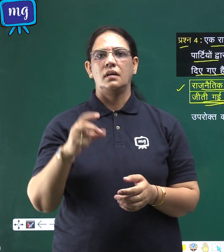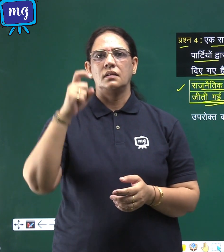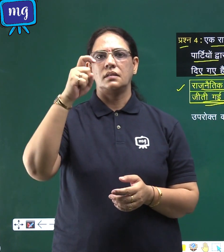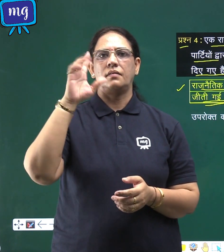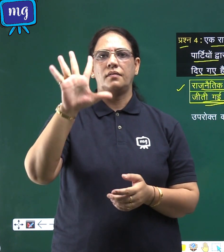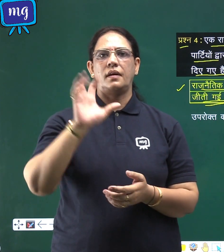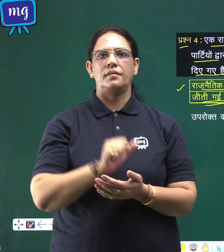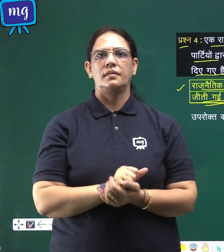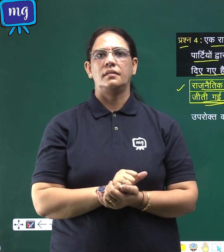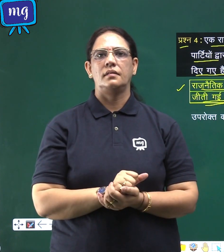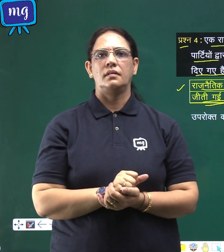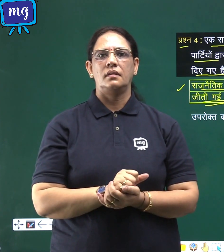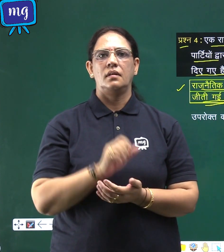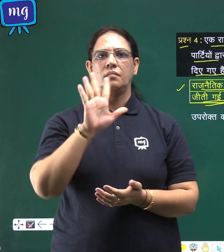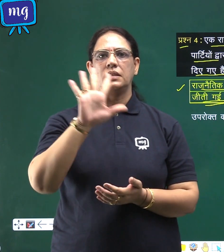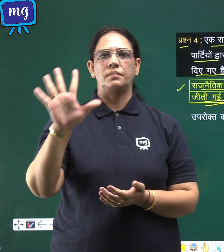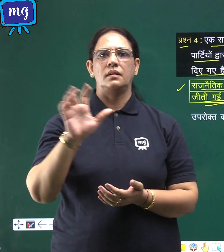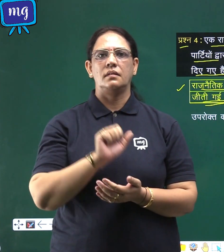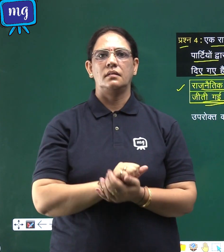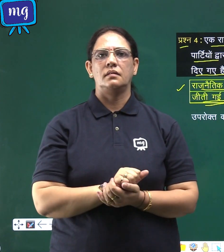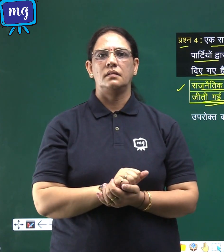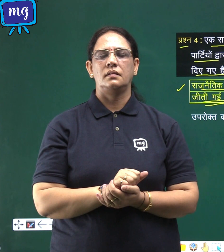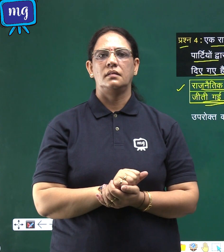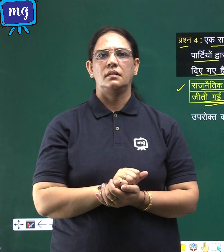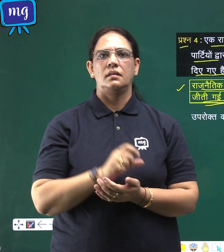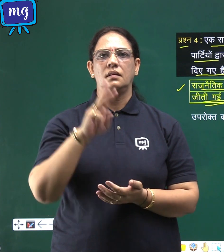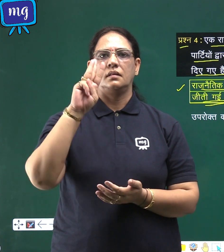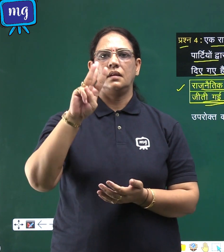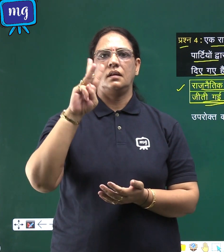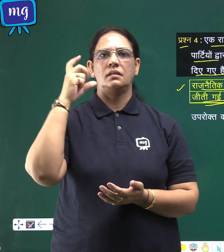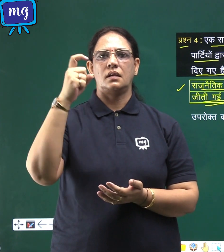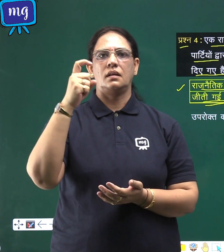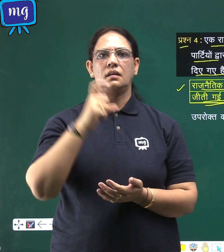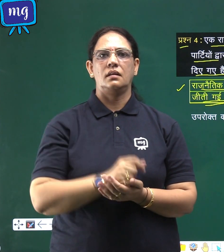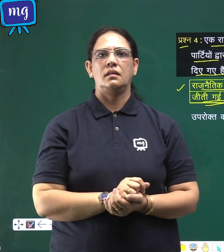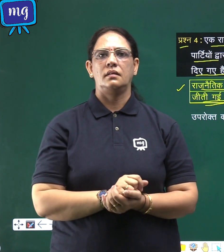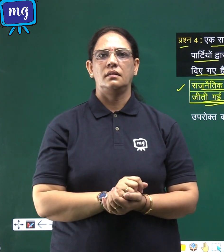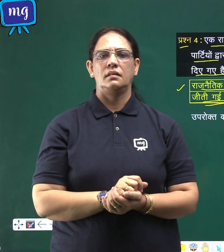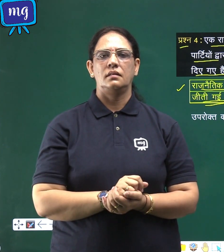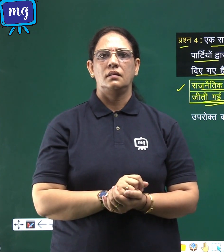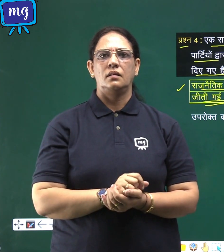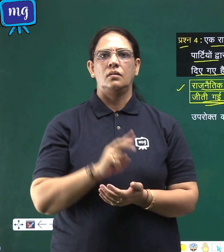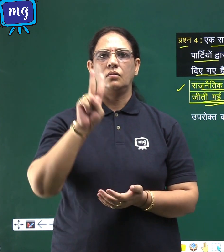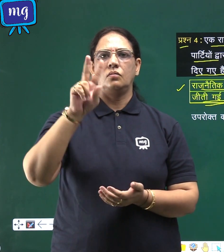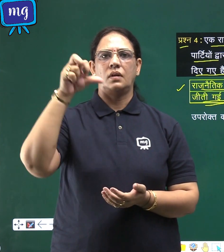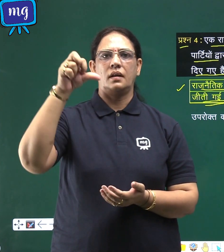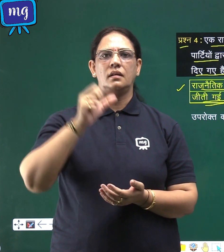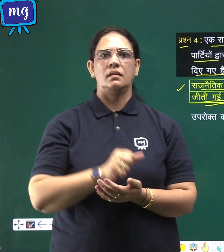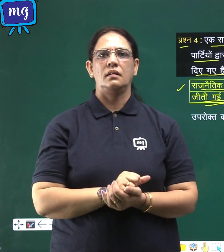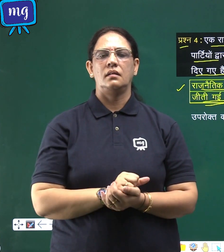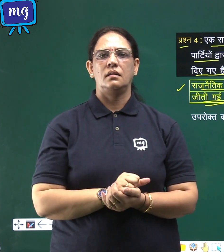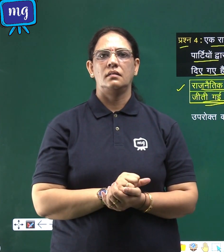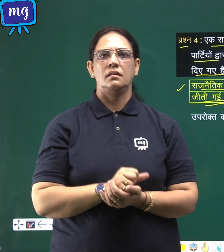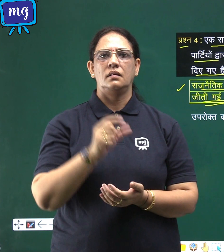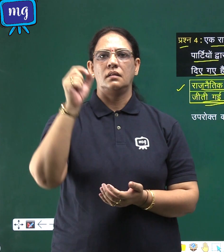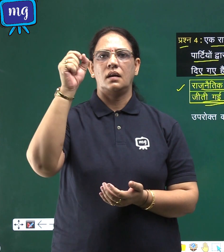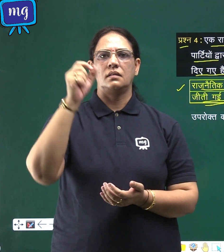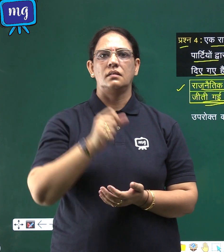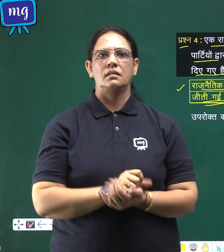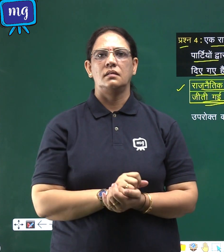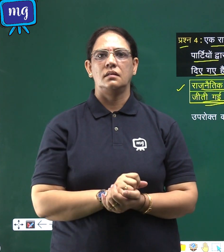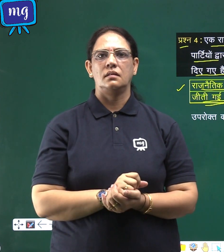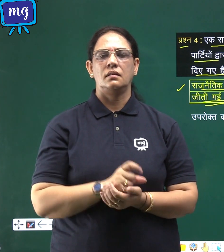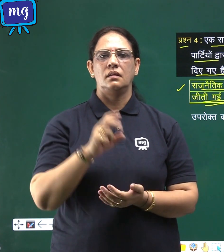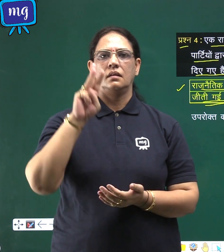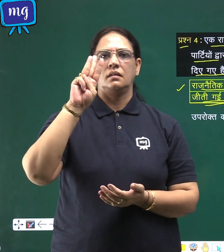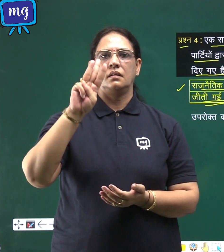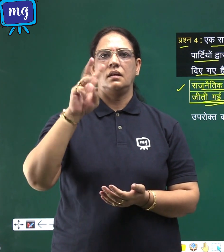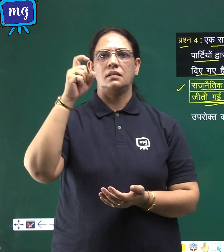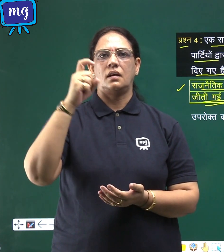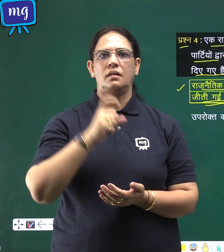सायस्या